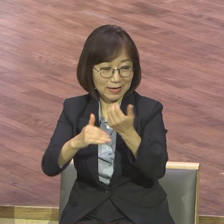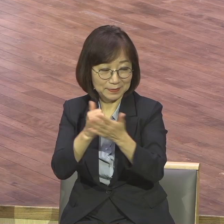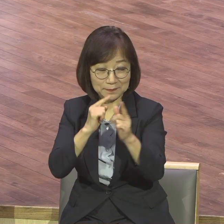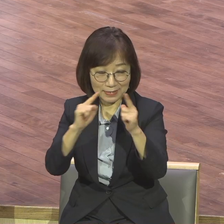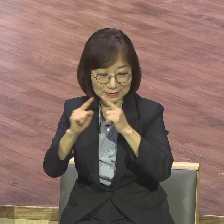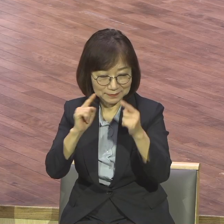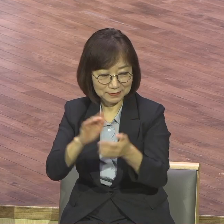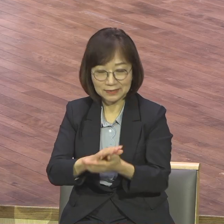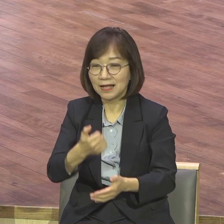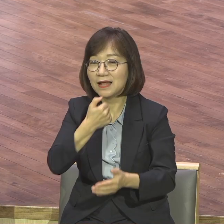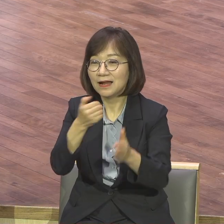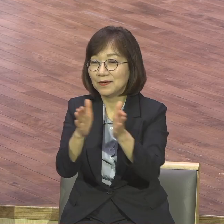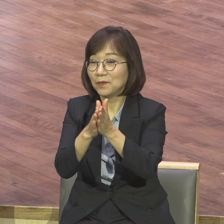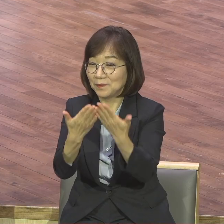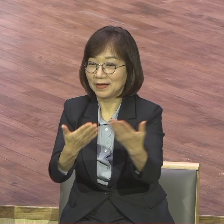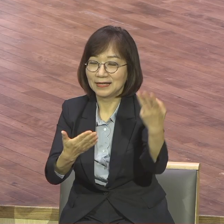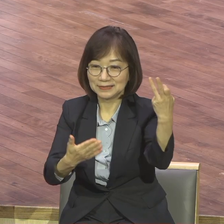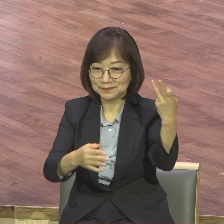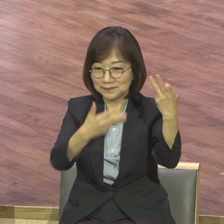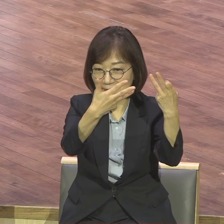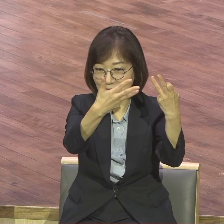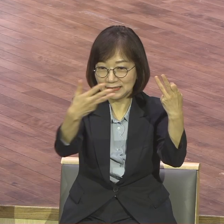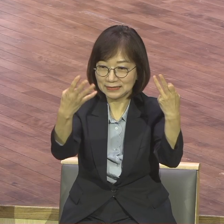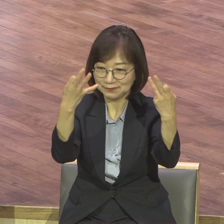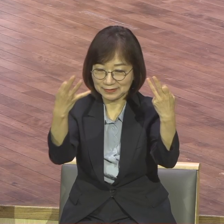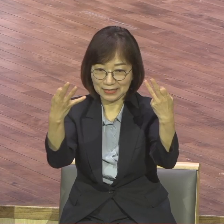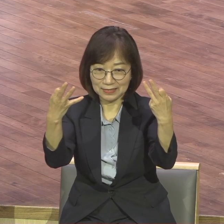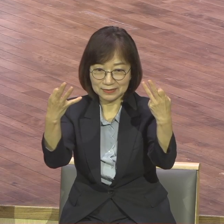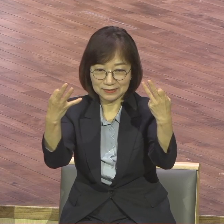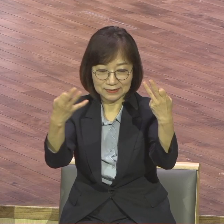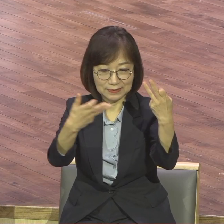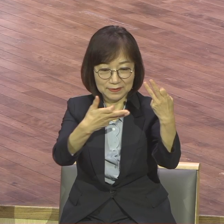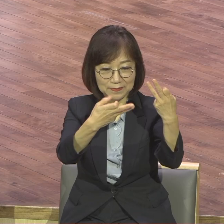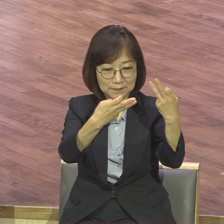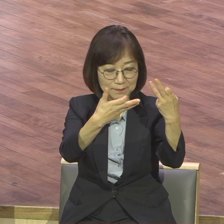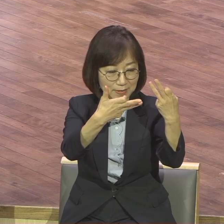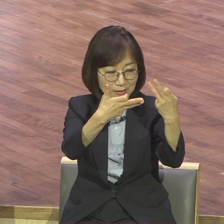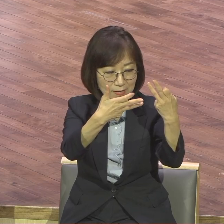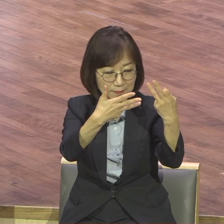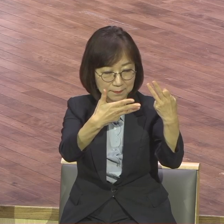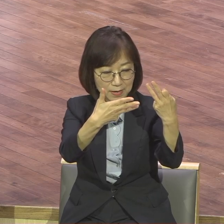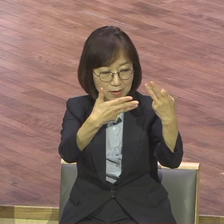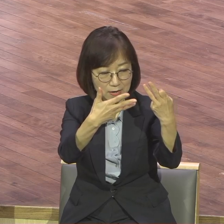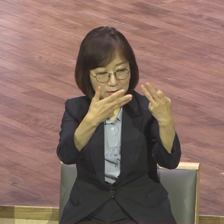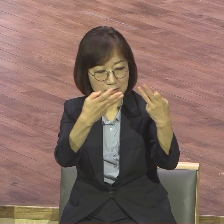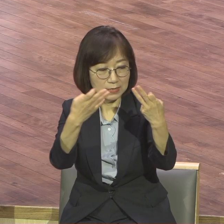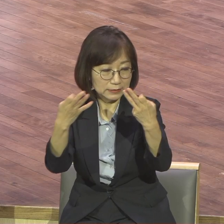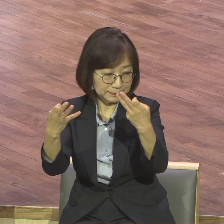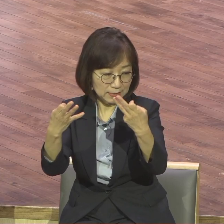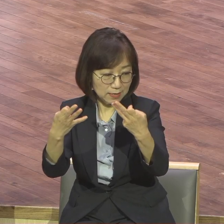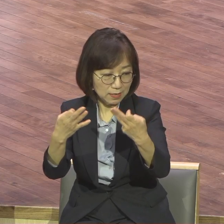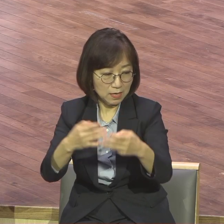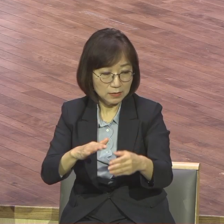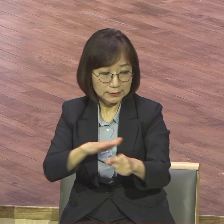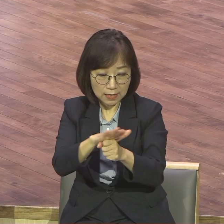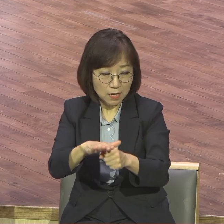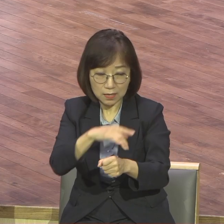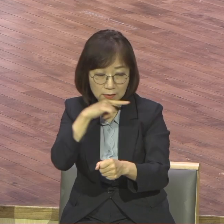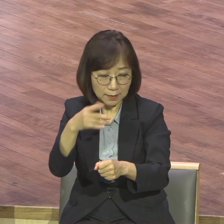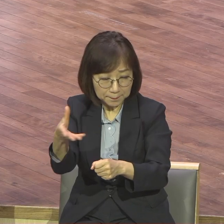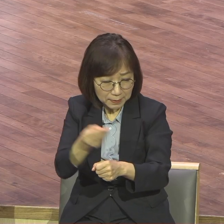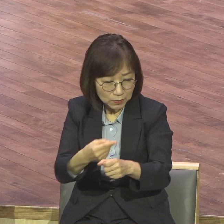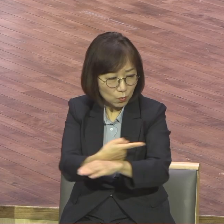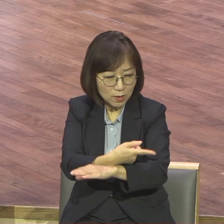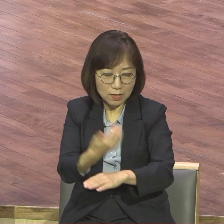하나님 말씀은 로마서 13장 8절에서 14절 말씀입니다. 피차 사랑의 빛 외에는